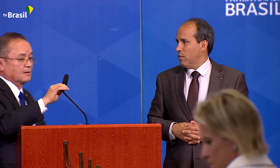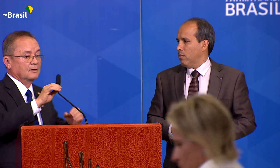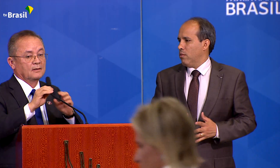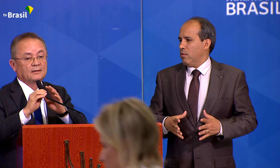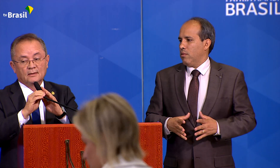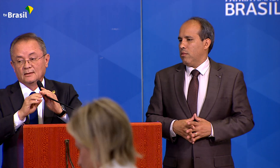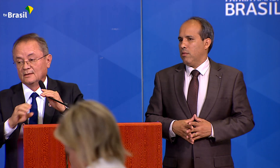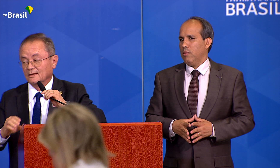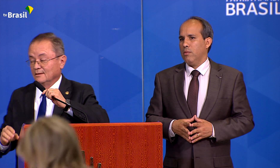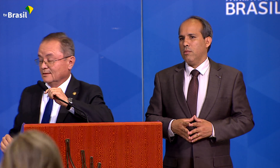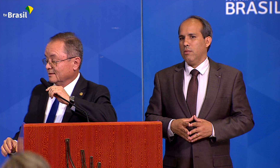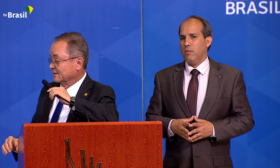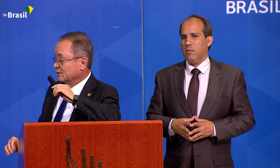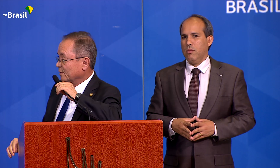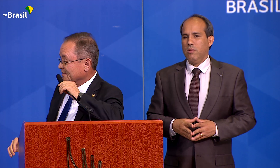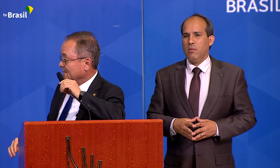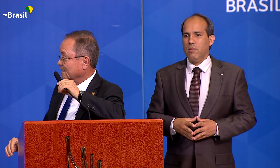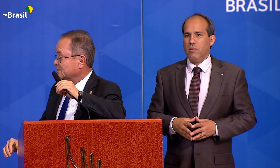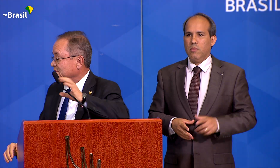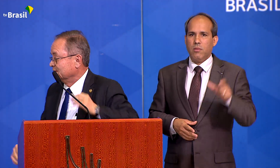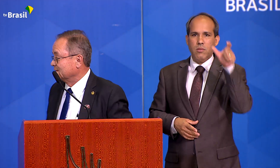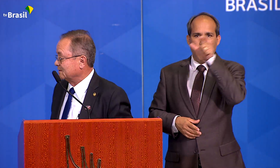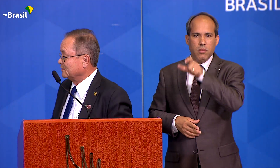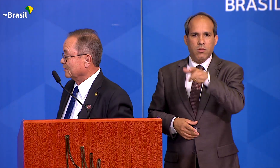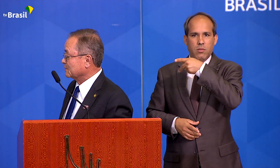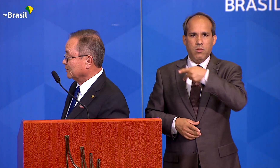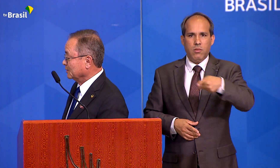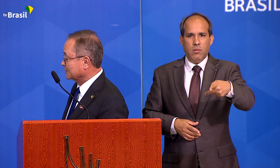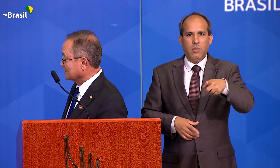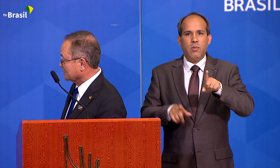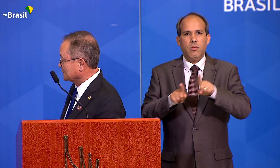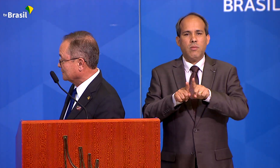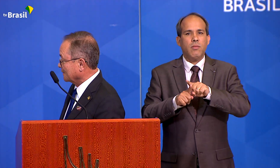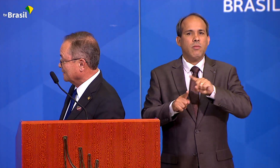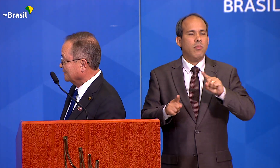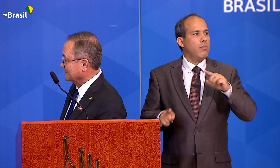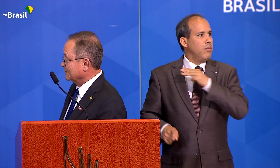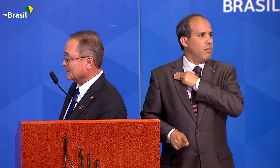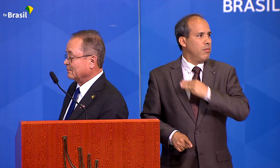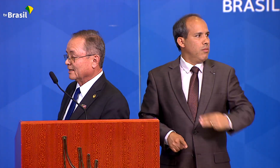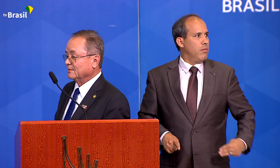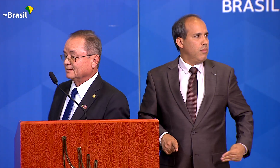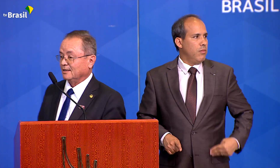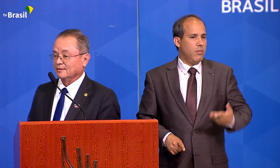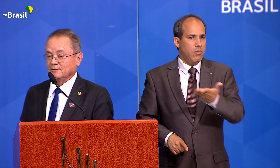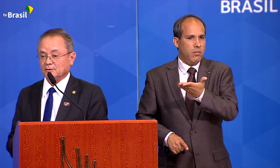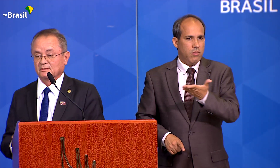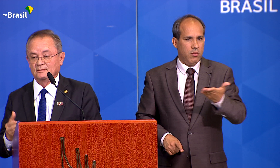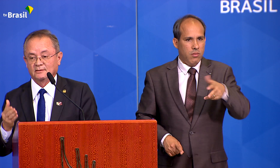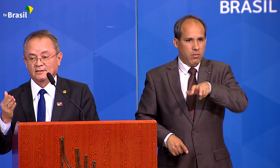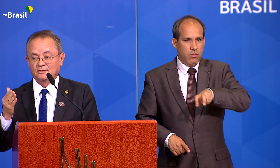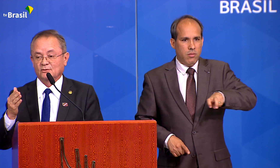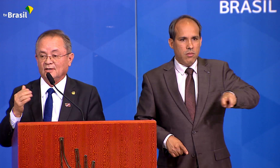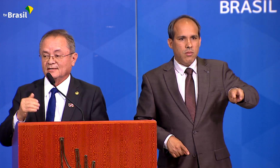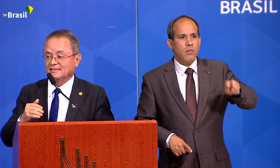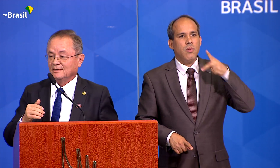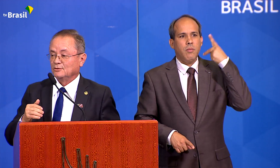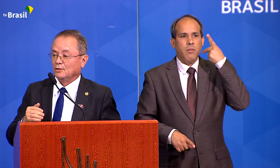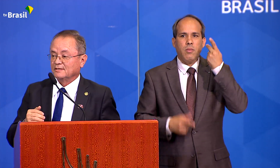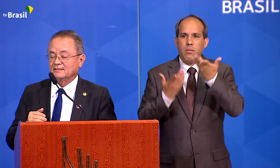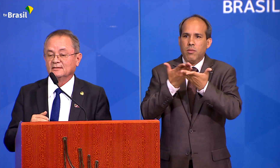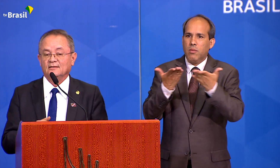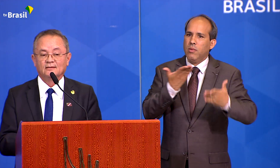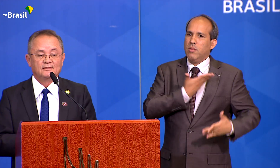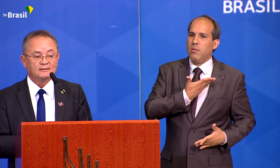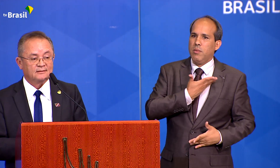o senhor presidente senhores ministros juros parlamentarios queridos